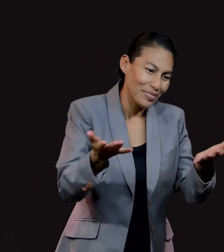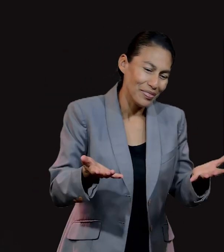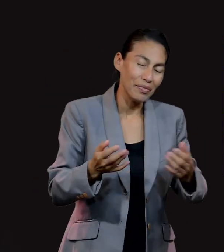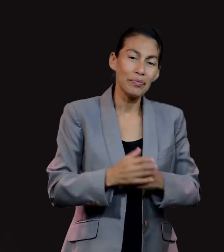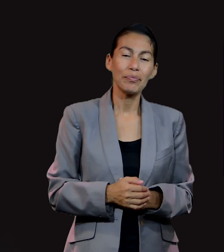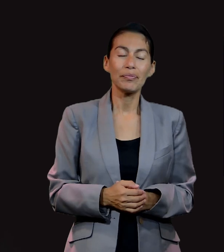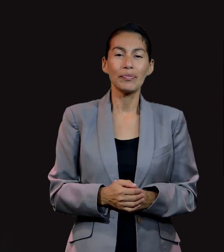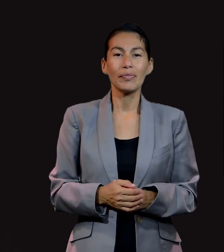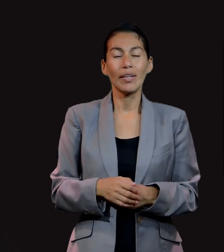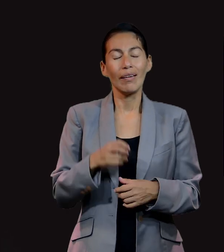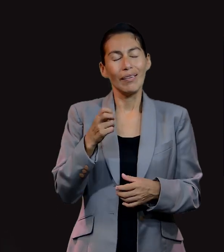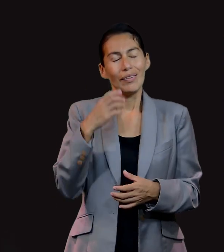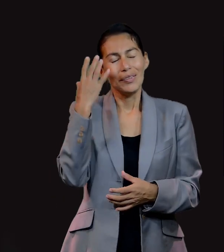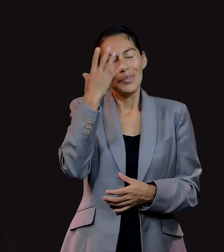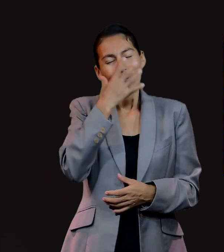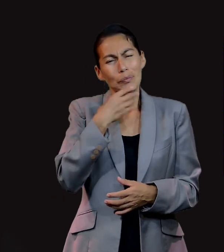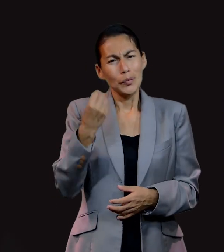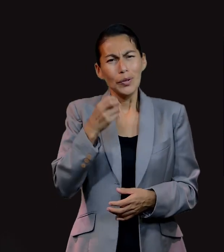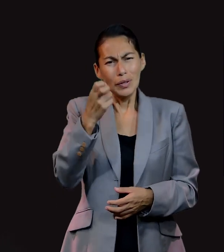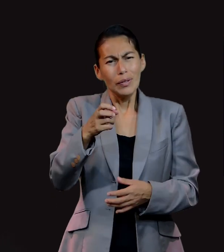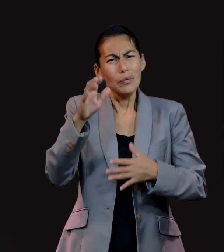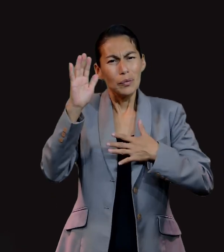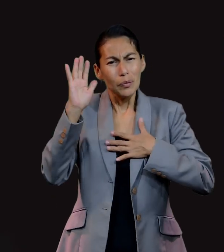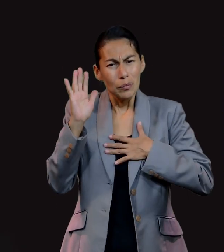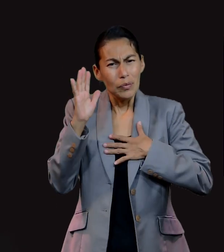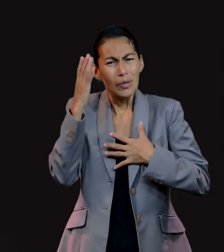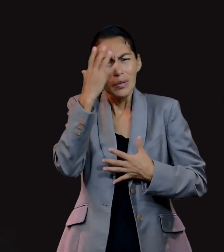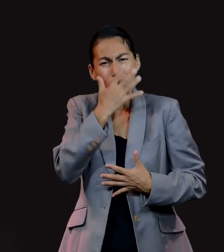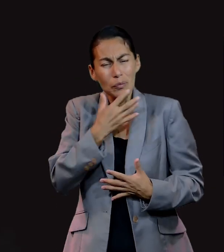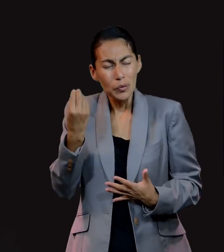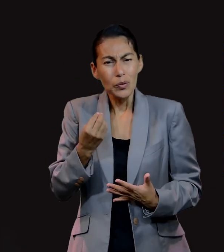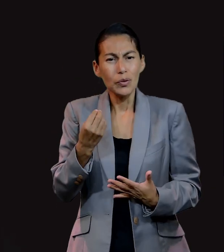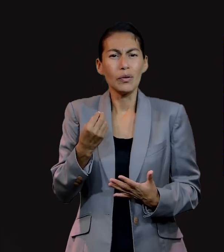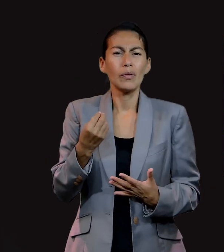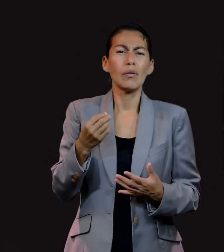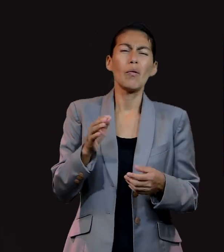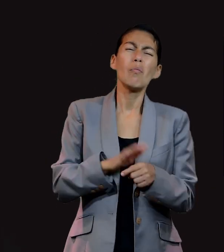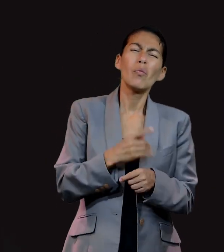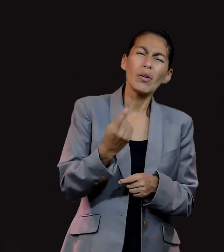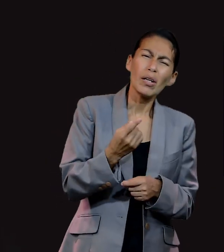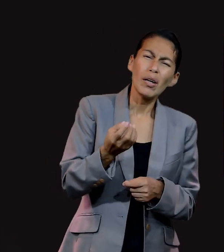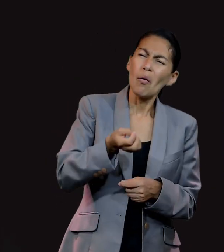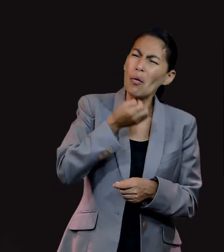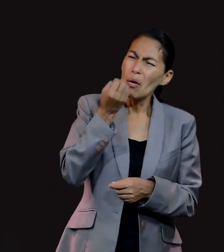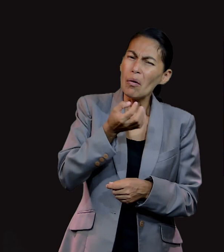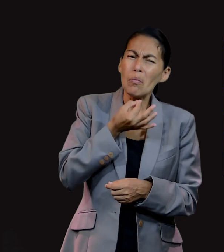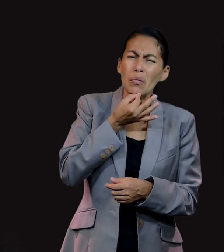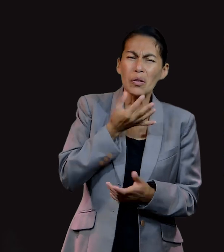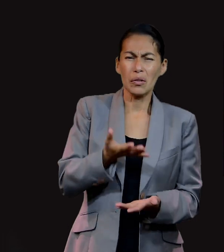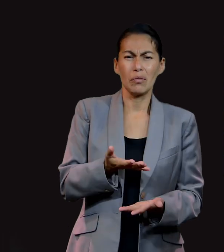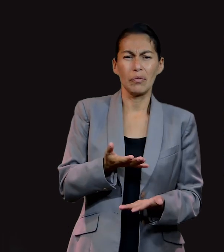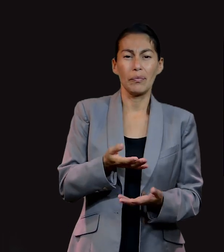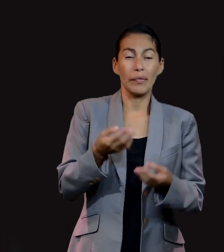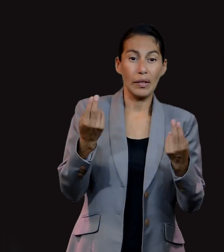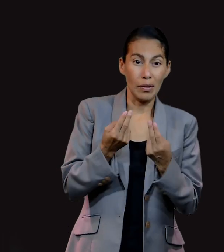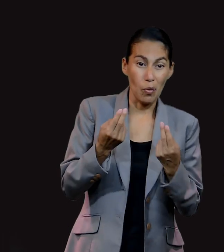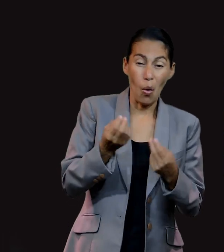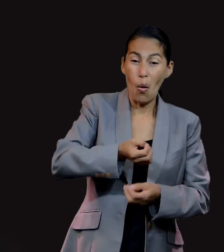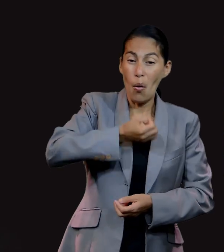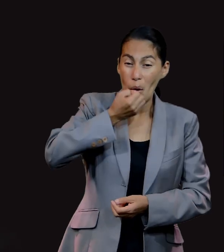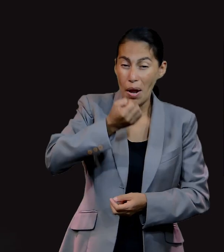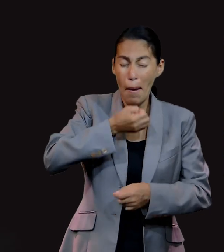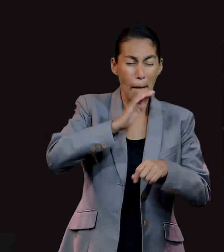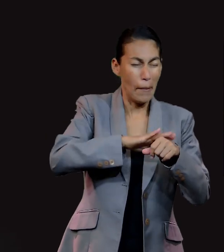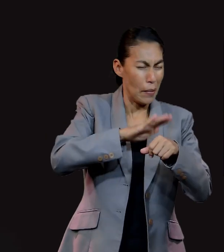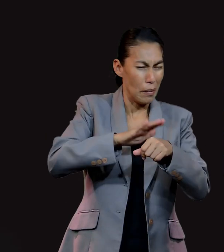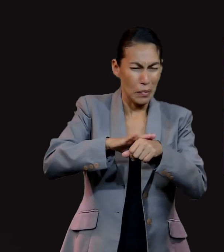grandes promesas de Dios, ¿no deberíamos orar fervientemente todos